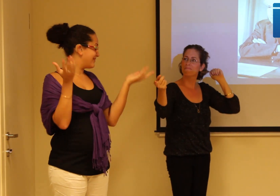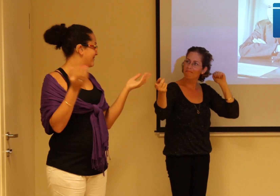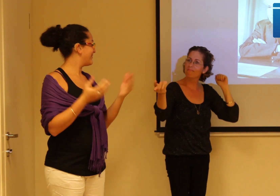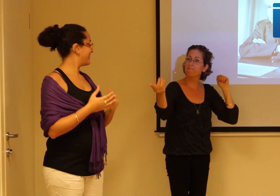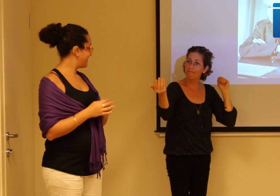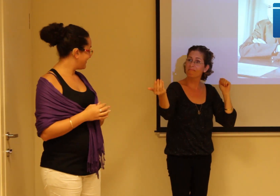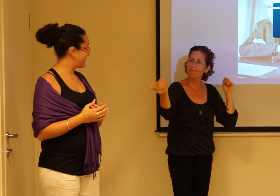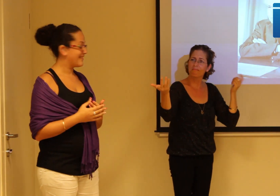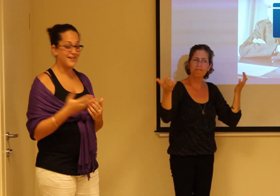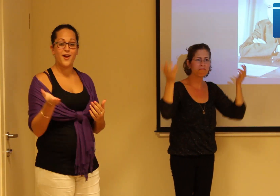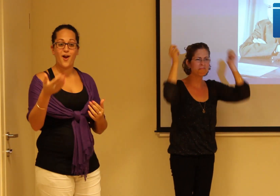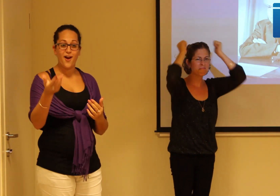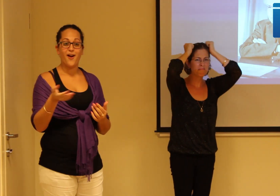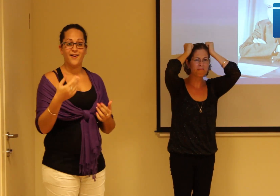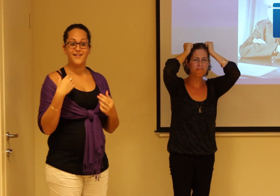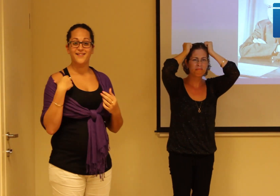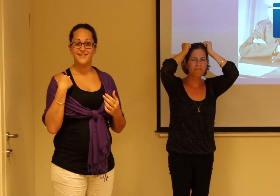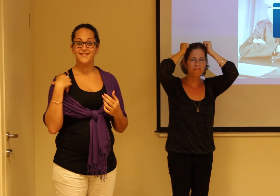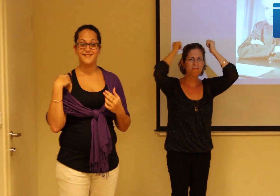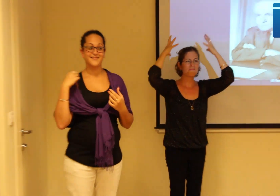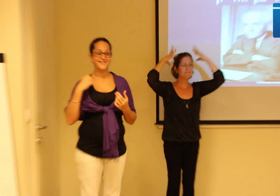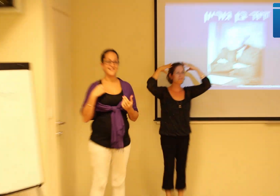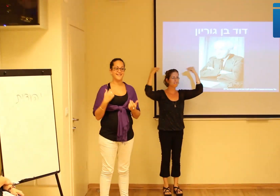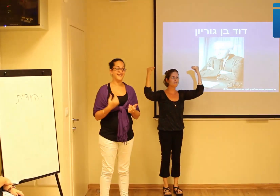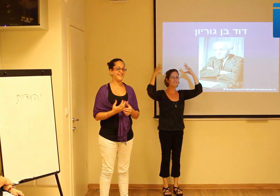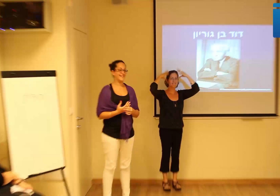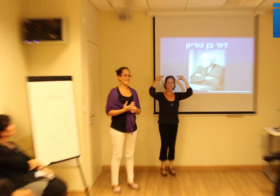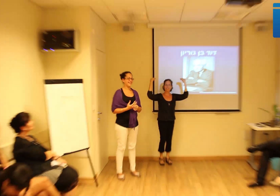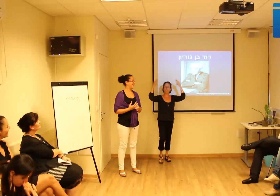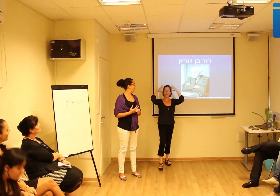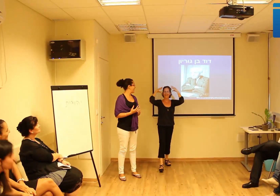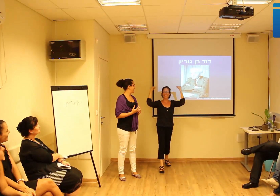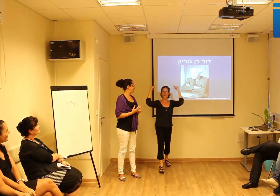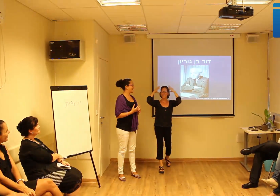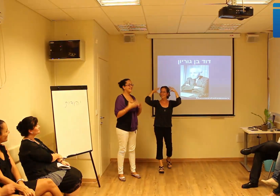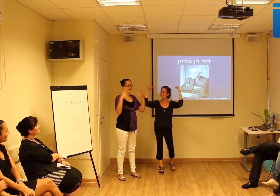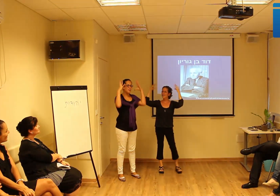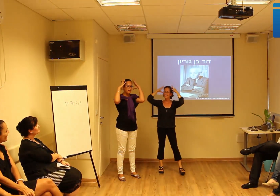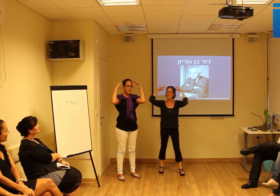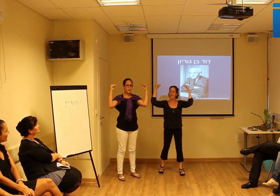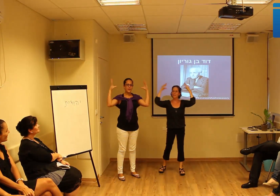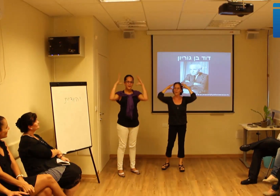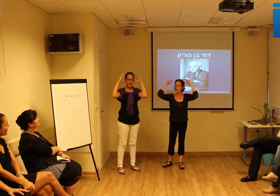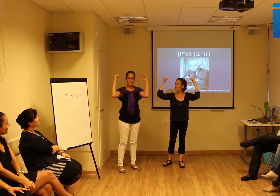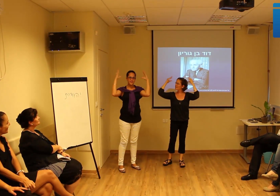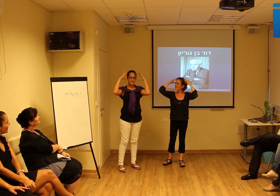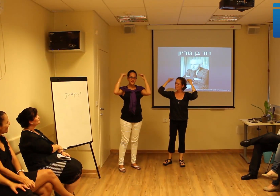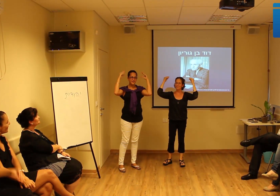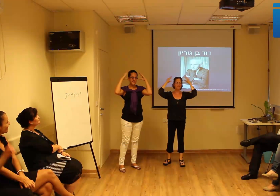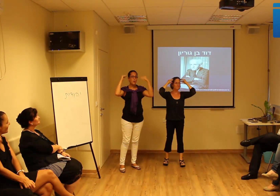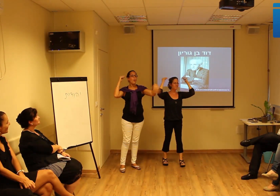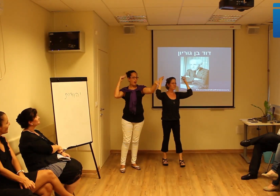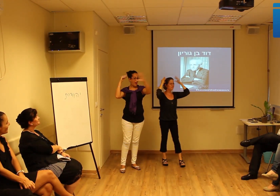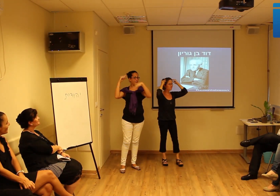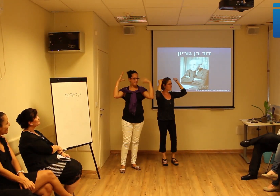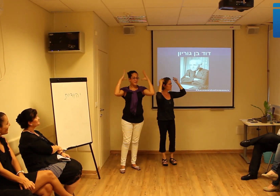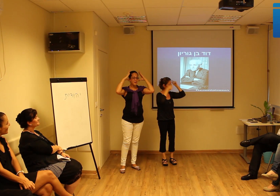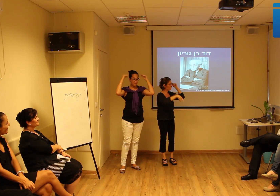אוקיי, עוד רעיונות וחבר'ה? אז זה הסימן. בן גוריון. אתם יכולים לעשות